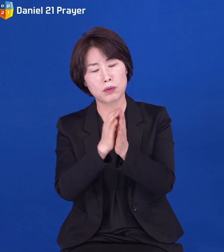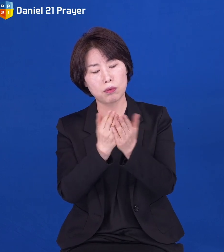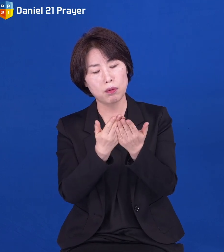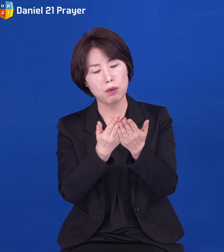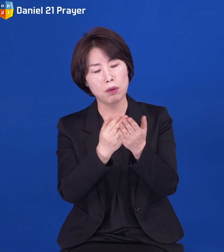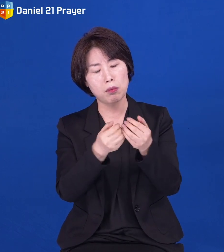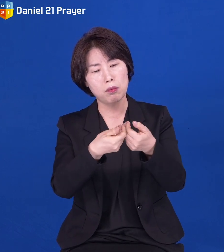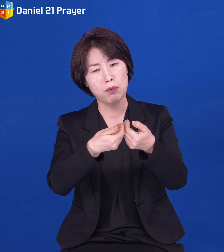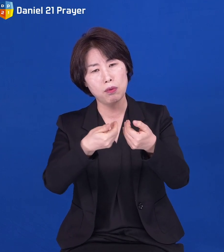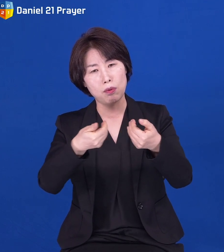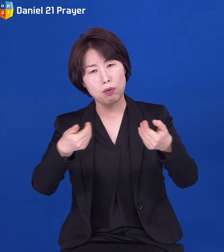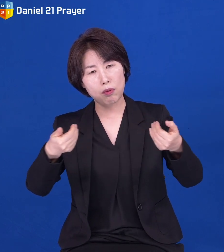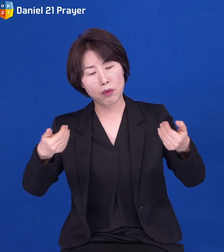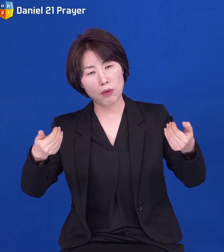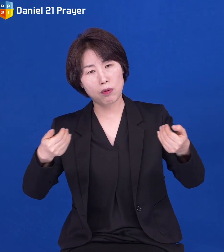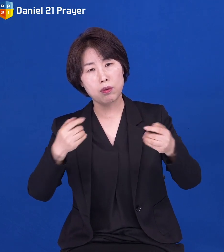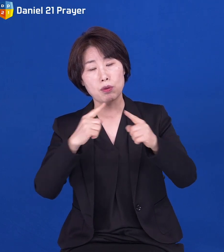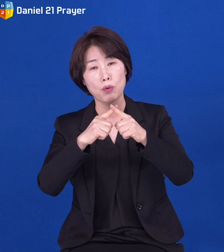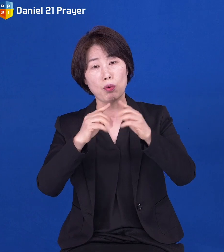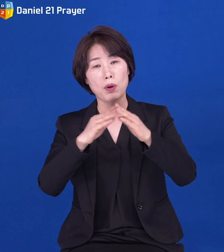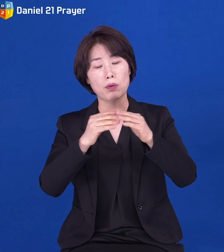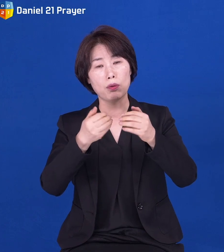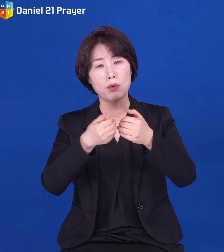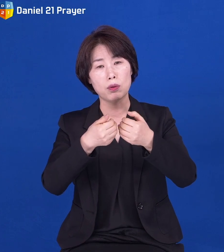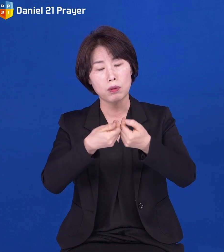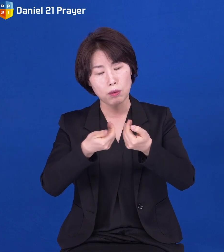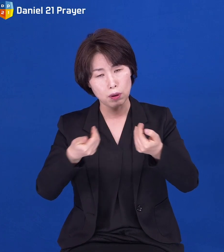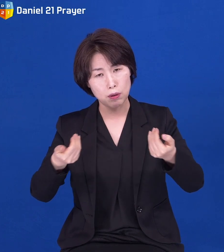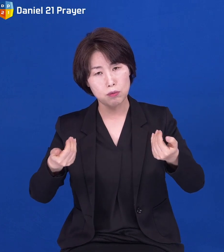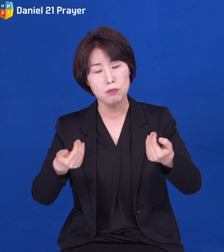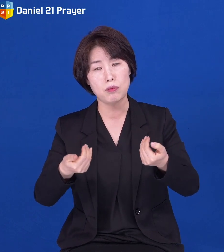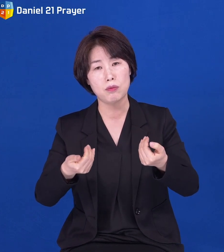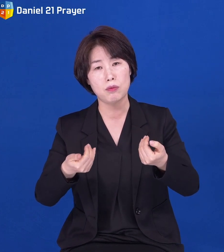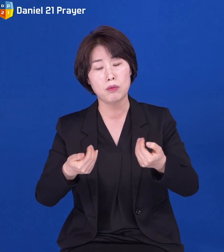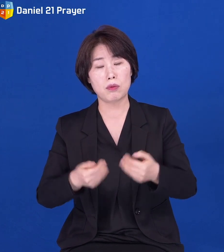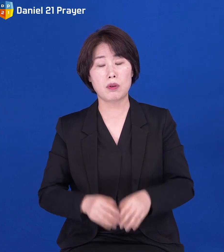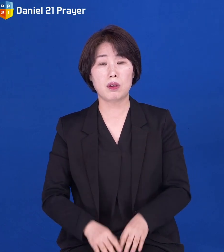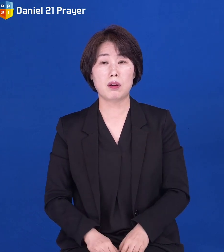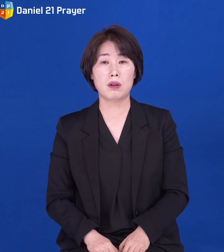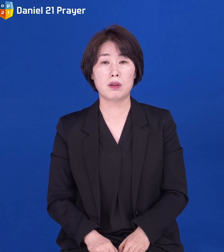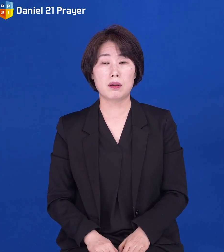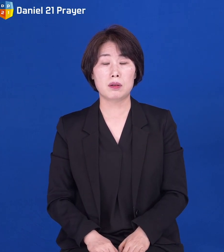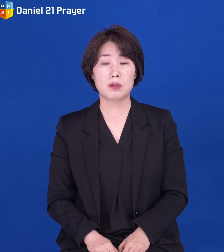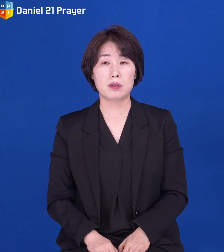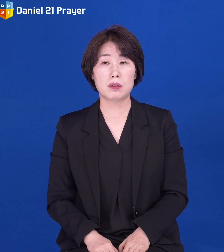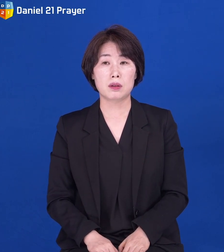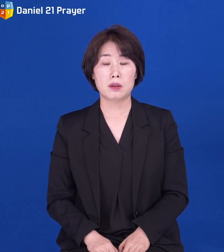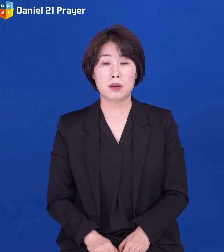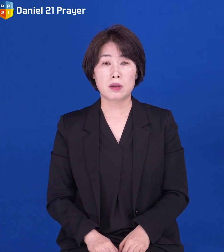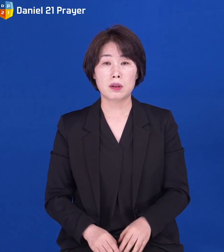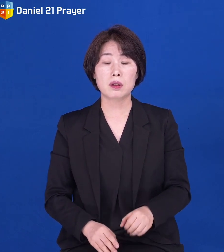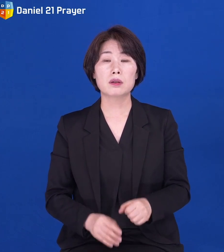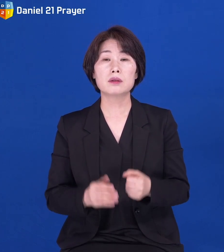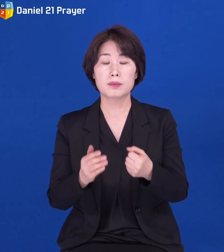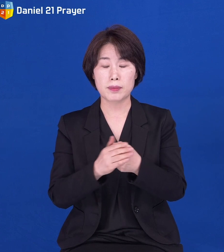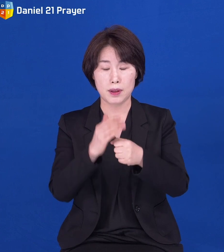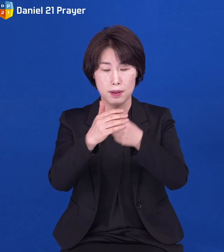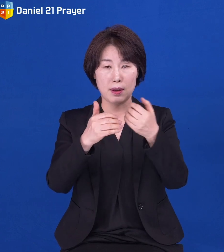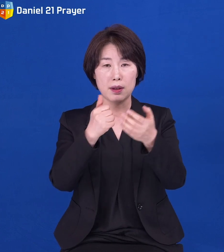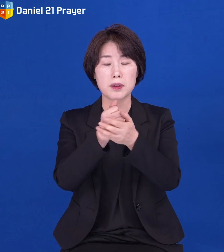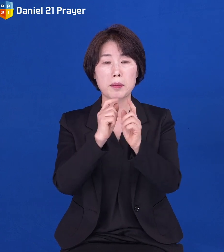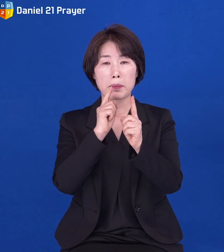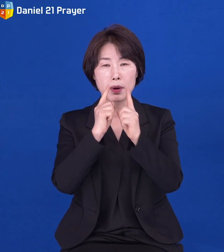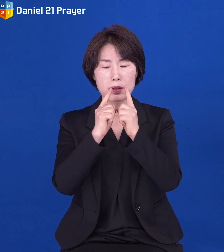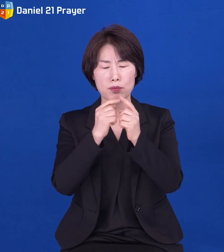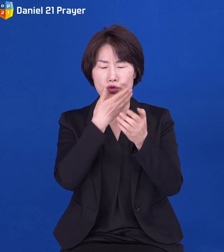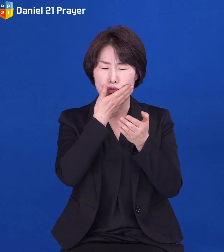교회와 멀어지고 하니까 그런 마음이 생기더라고요. 어쩔 수가 없죠. 그래서 이 말씀이 굉장히 중요한 거라는 거를 제가